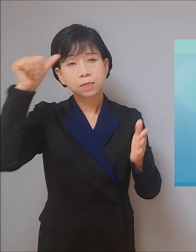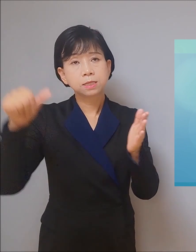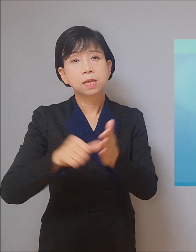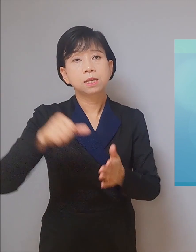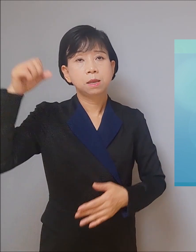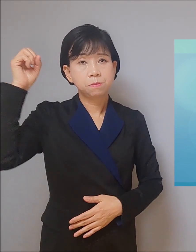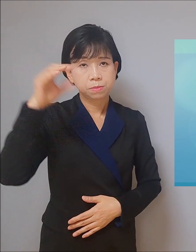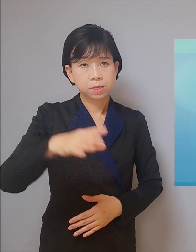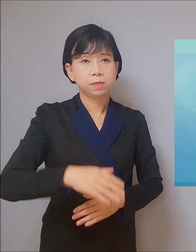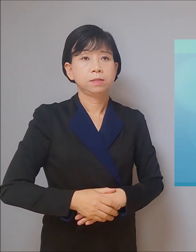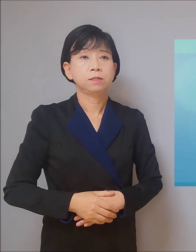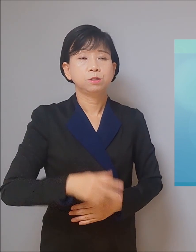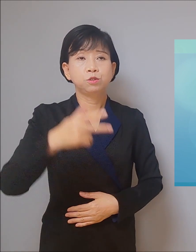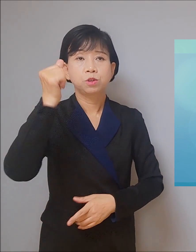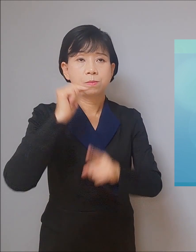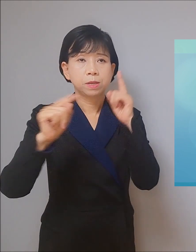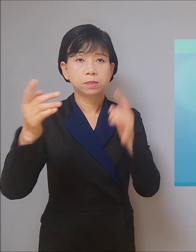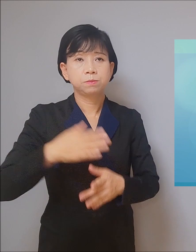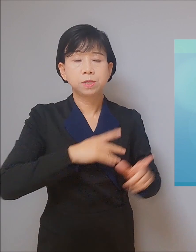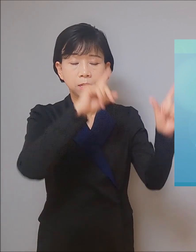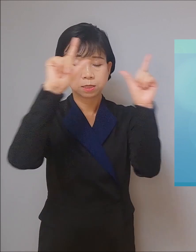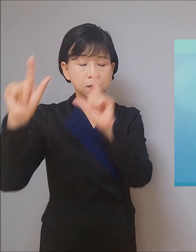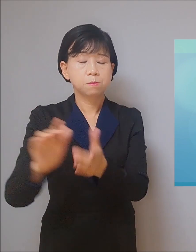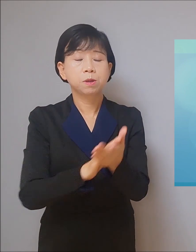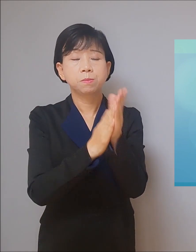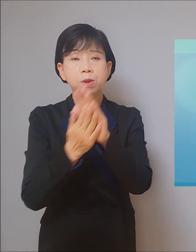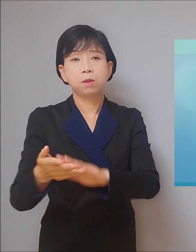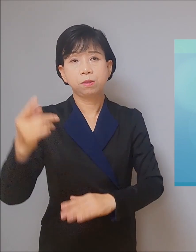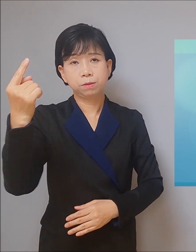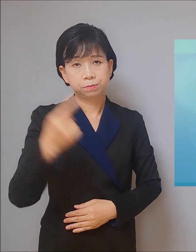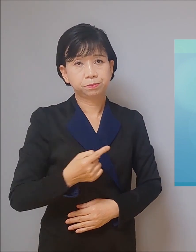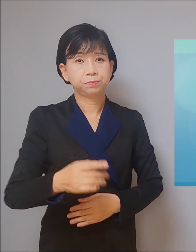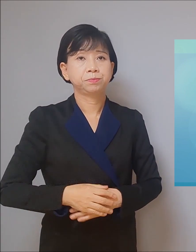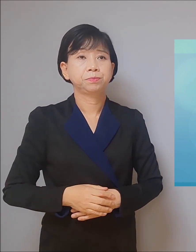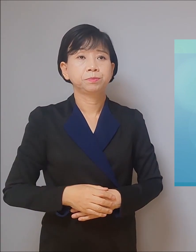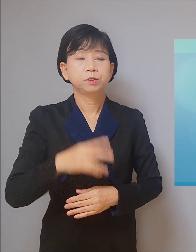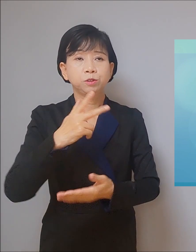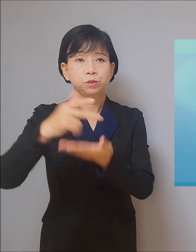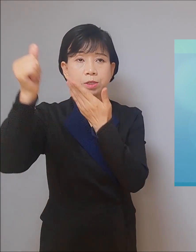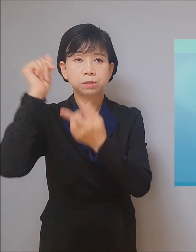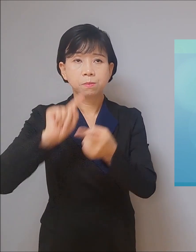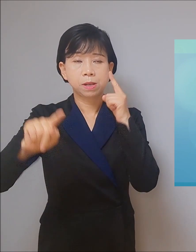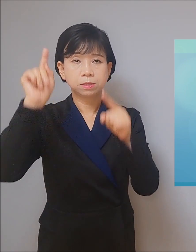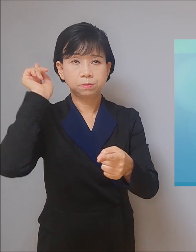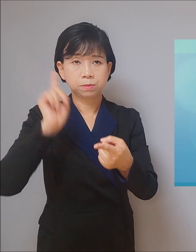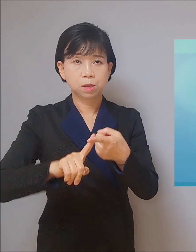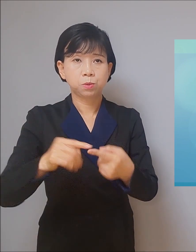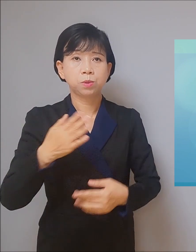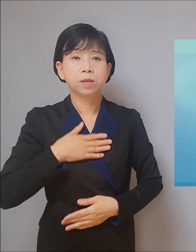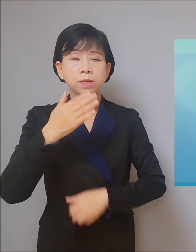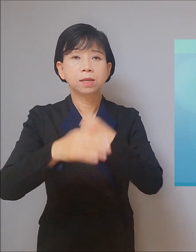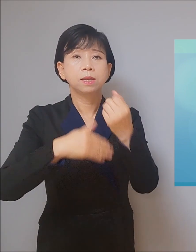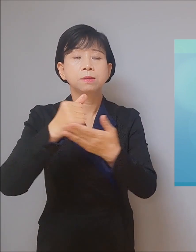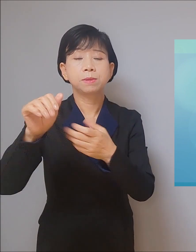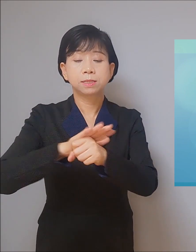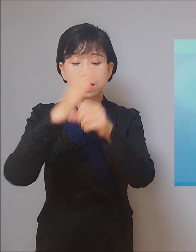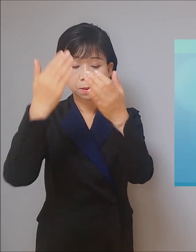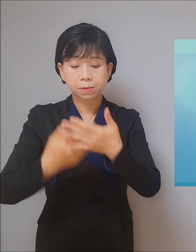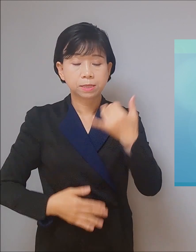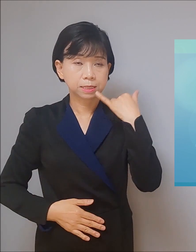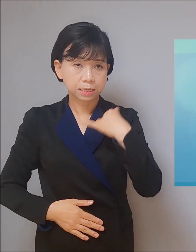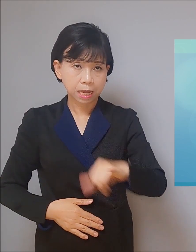인생의 빛입니다. 주의 말씀은 내 삶을 변화시킵니다. 주께서 말씀하신 대로 나는